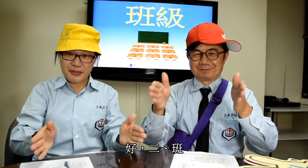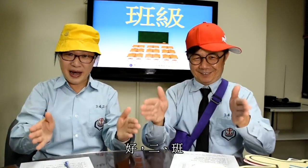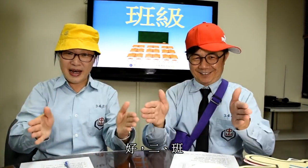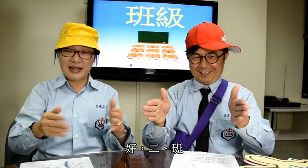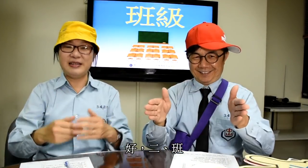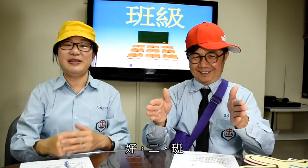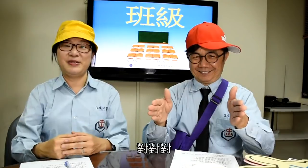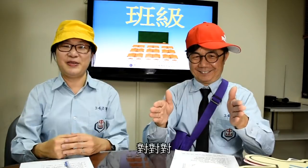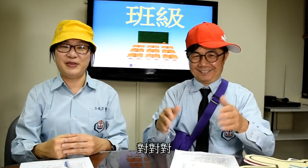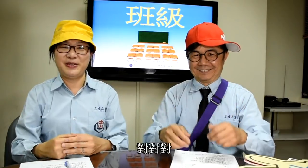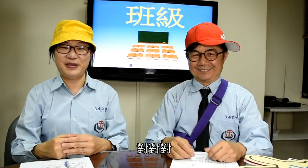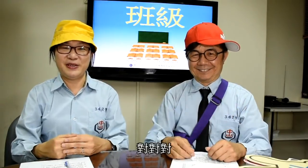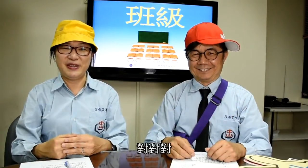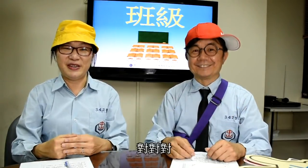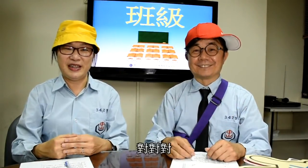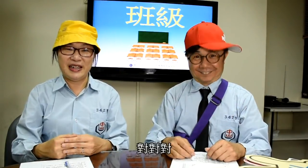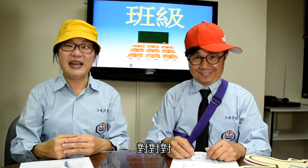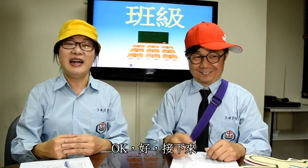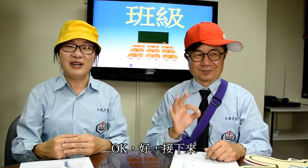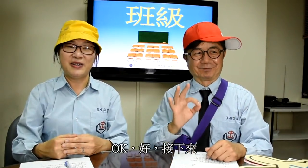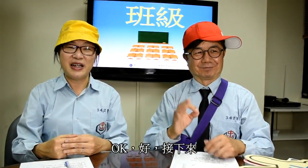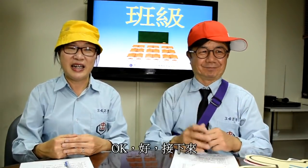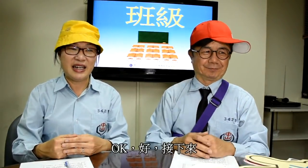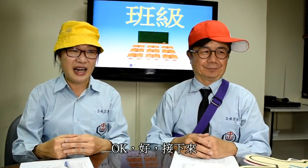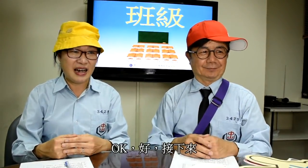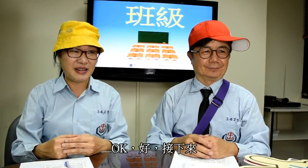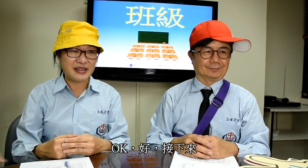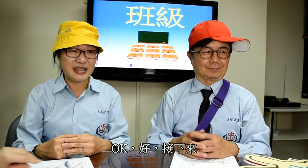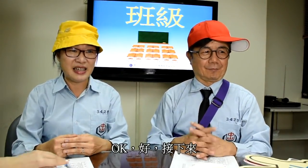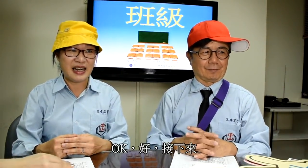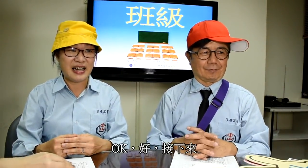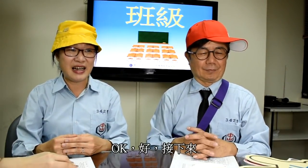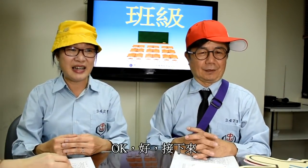班，对对对对 ，OK， 好，接下来